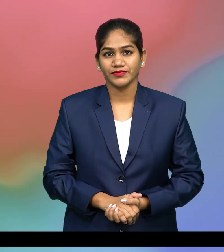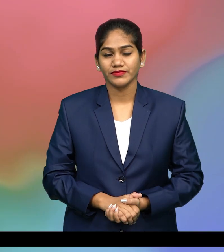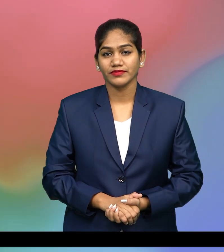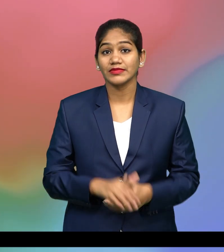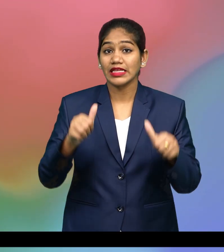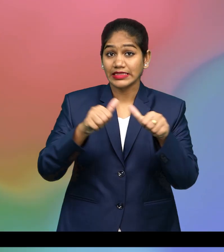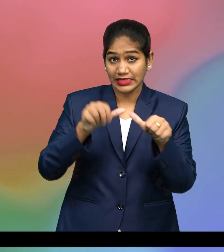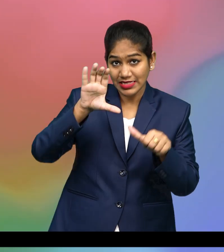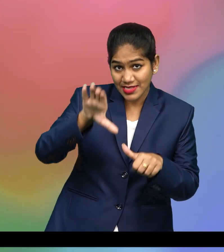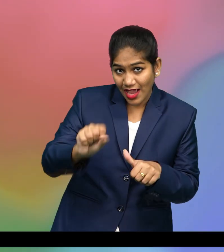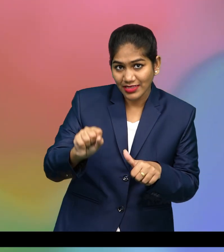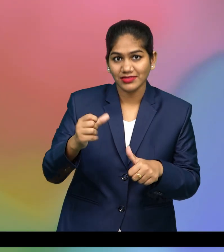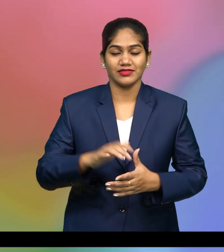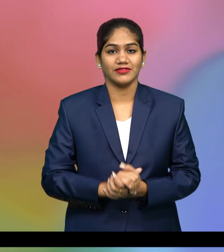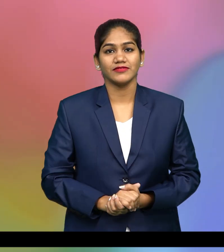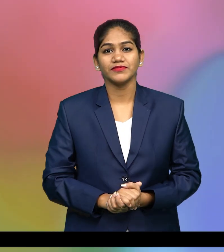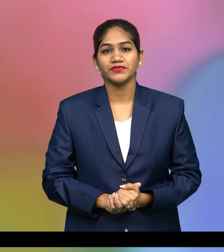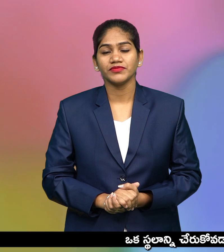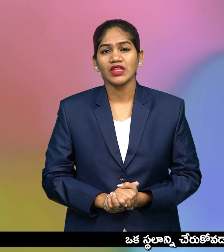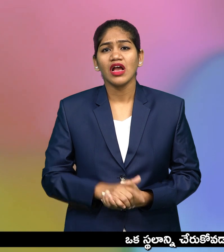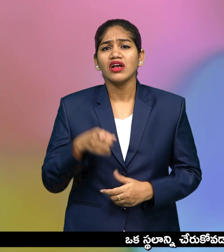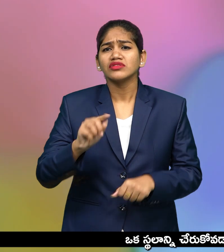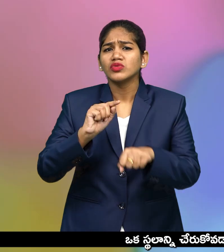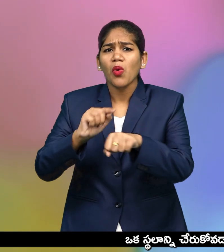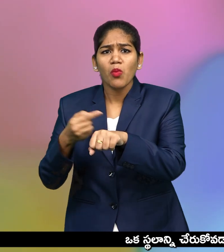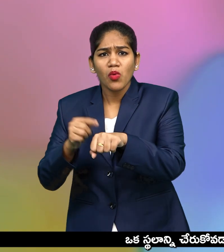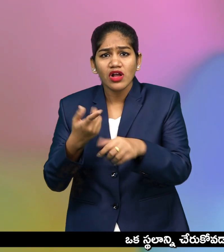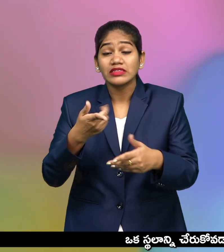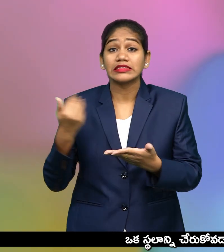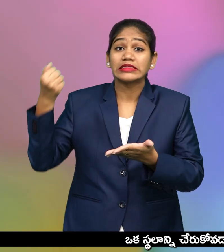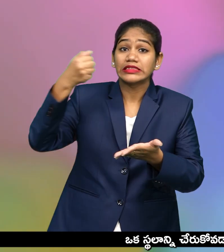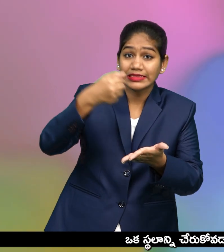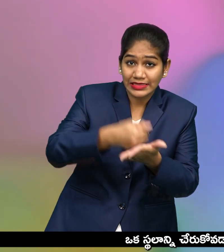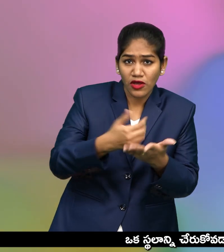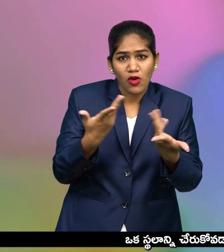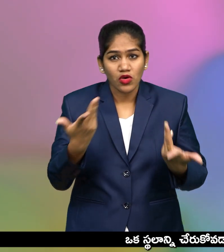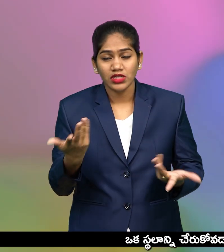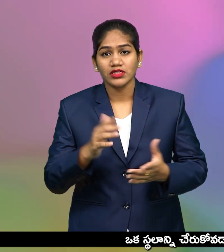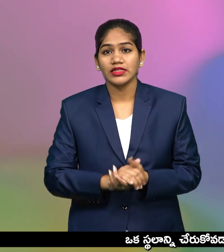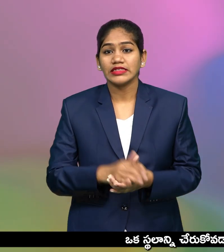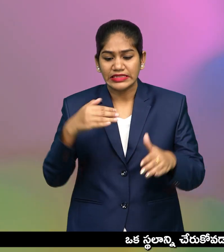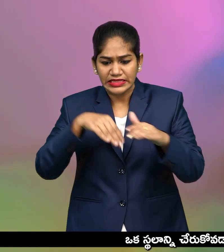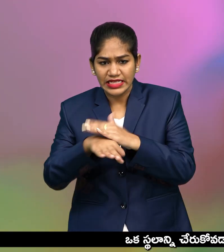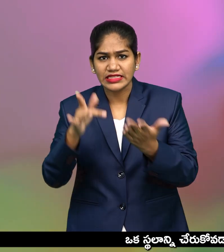6. యాక్సెస్. ఒక స్థలాన్ని చేరుకోవడానికి లేదా ప్రవేశించడానికి